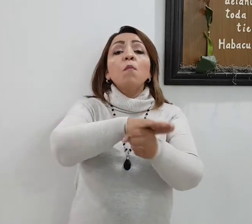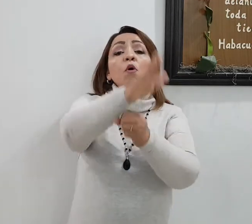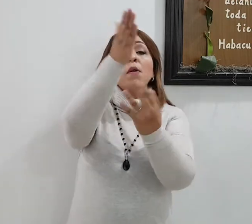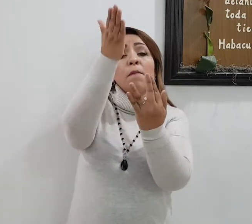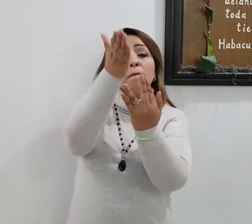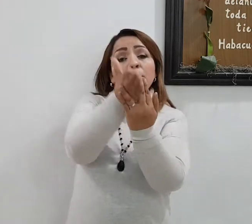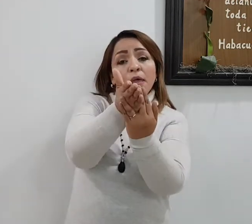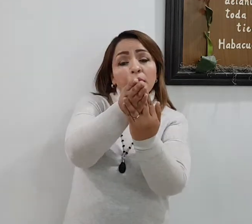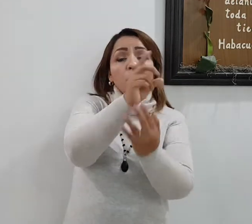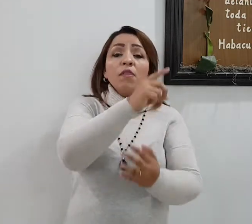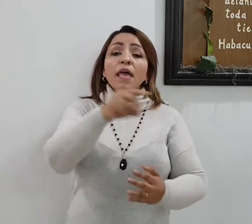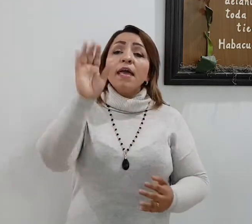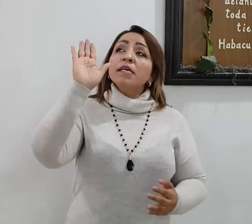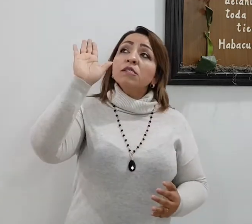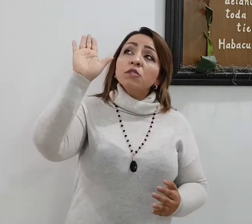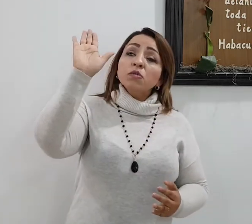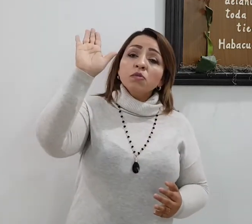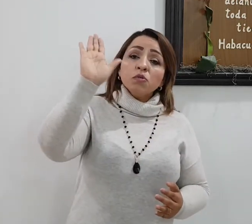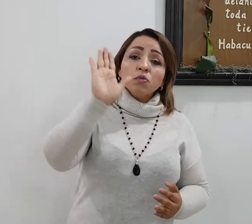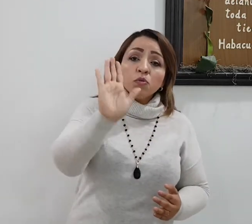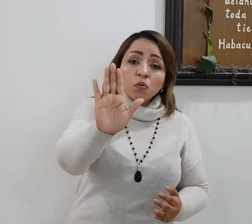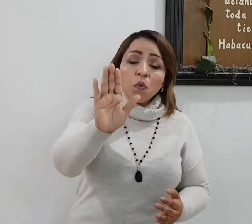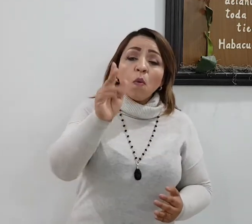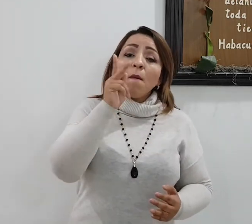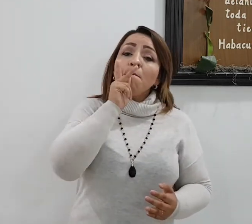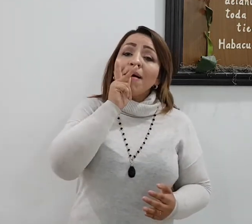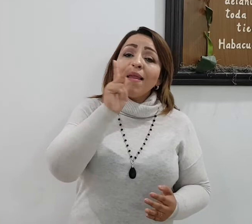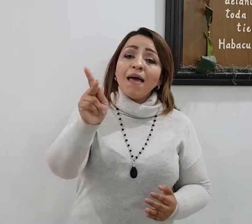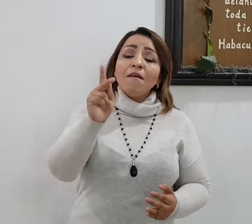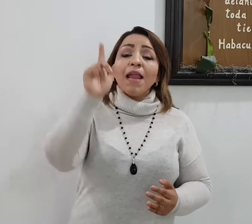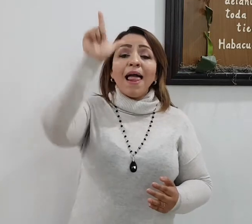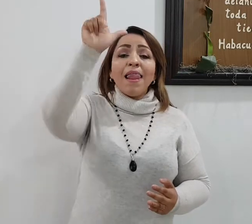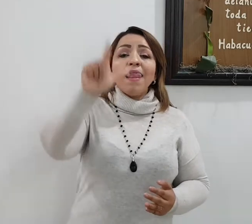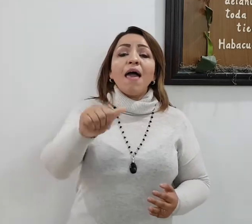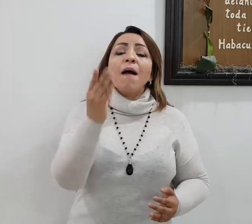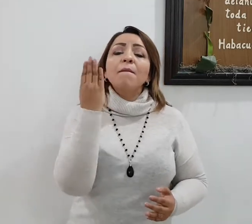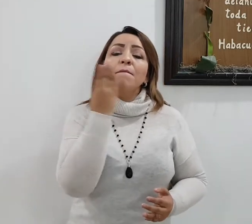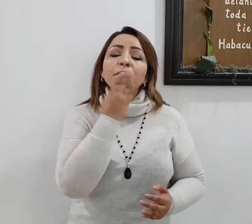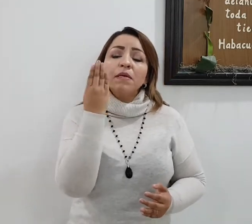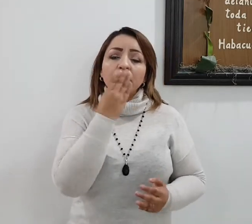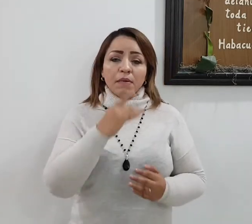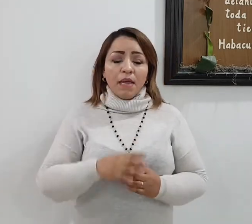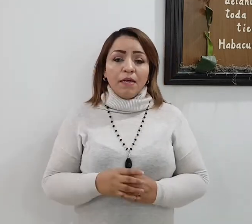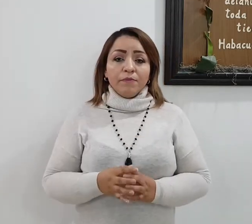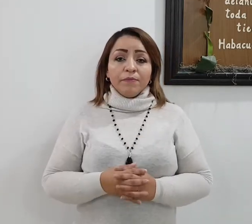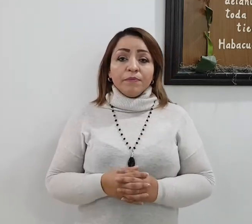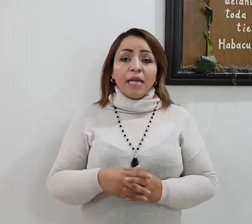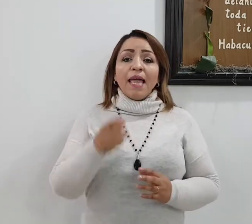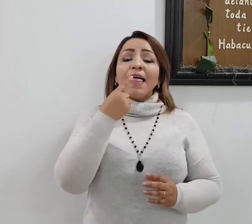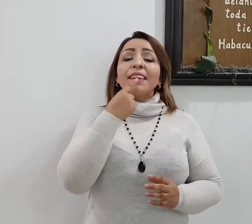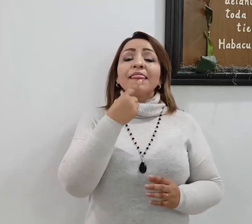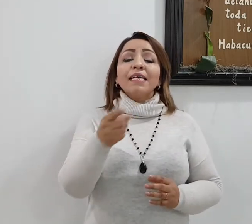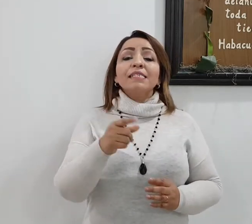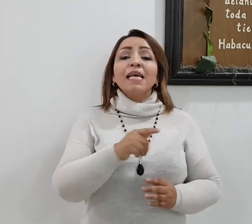salmo, voy a leerla en la nueva versión internacional. Dice así: la ley del Señor es